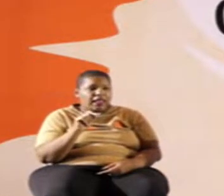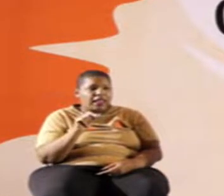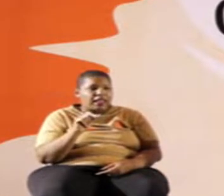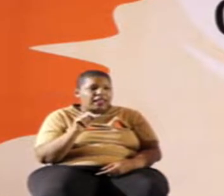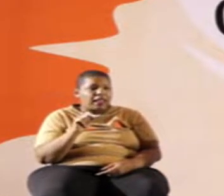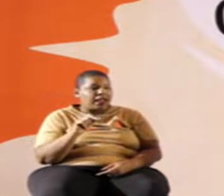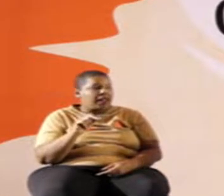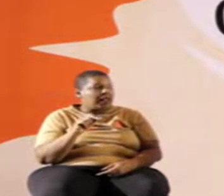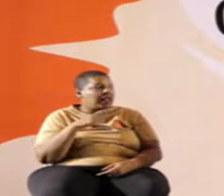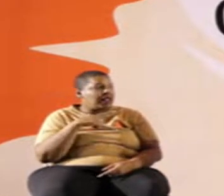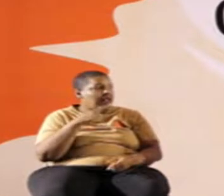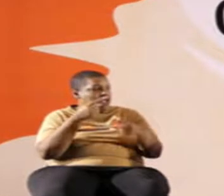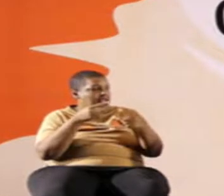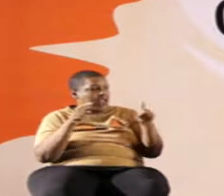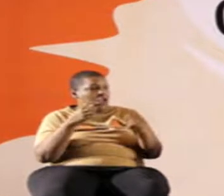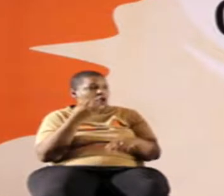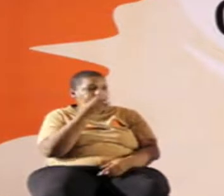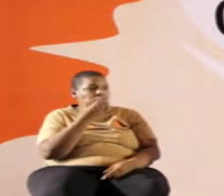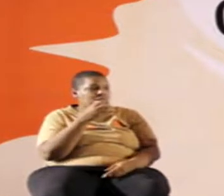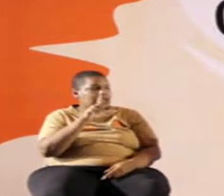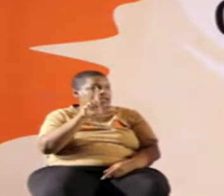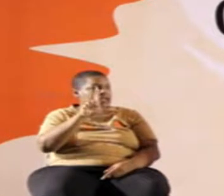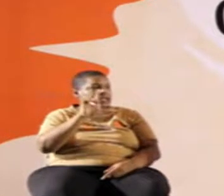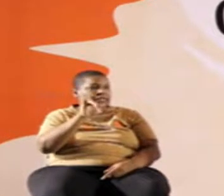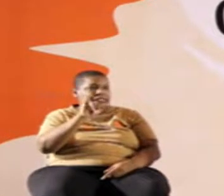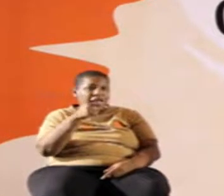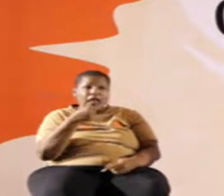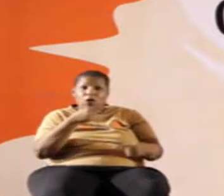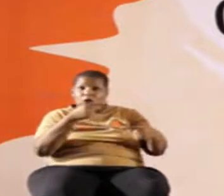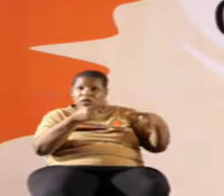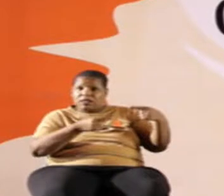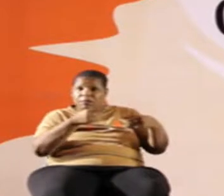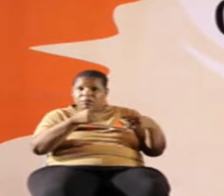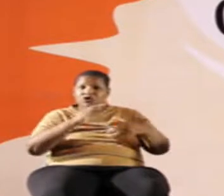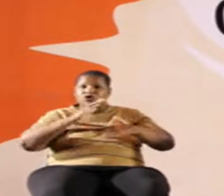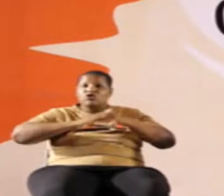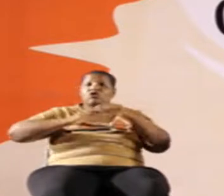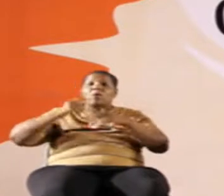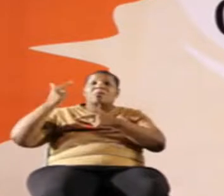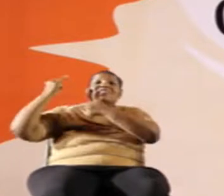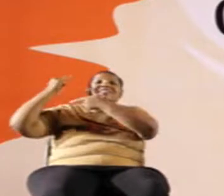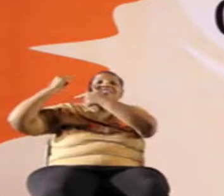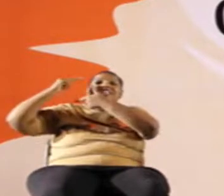com a música de Leci Brandão? É um debate sobre tradição,